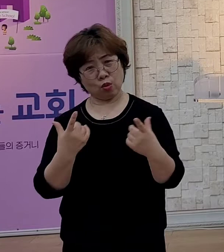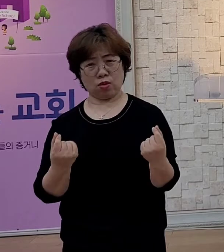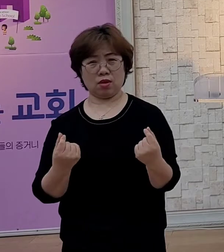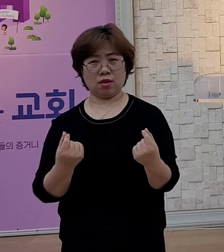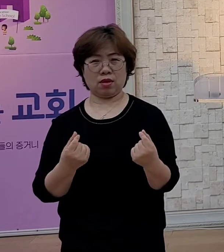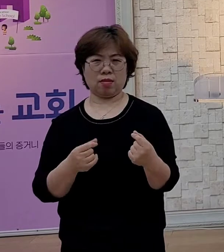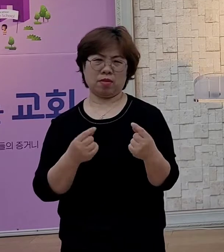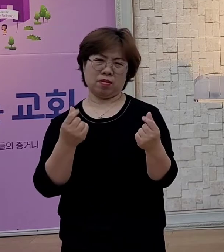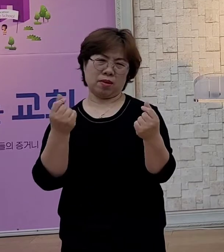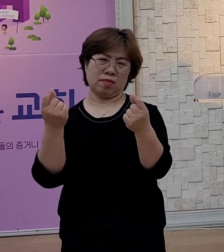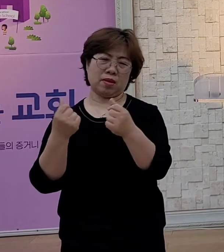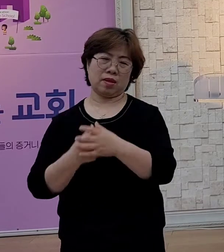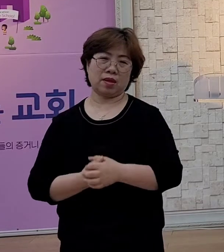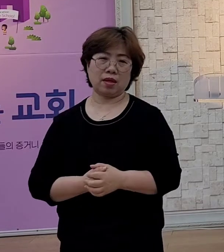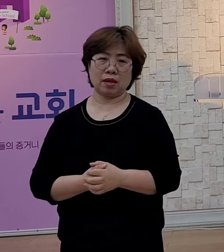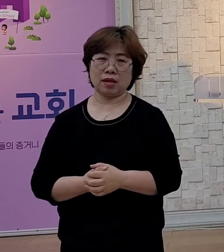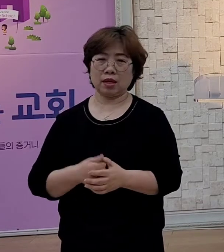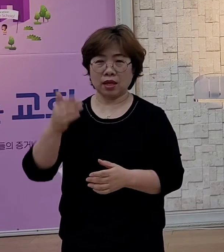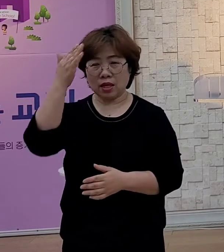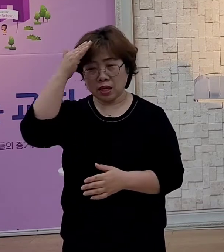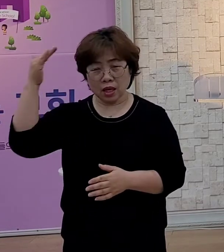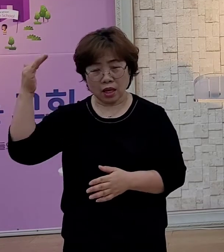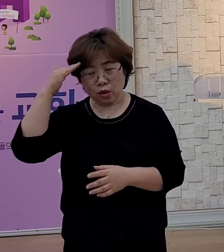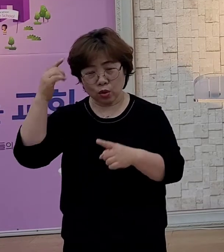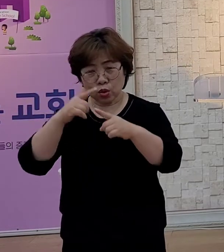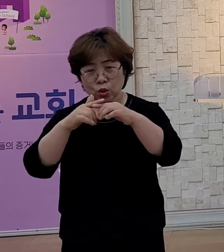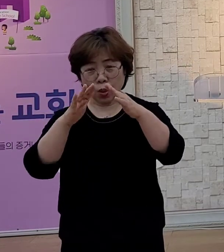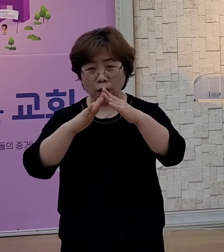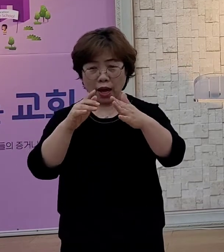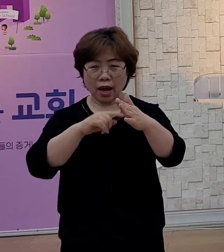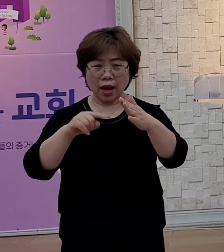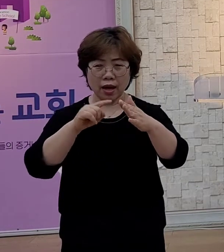교회를 비롯해서 한국교회 오늘날은 어떨까요?